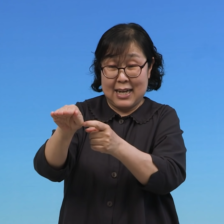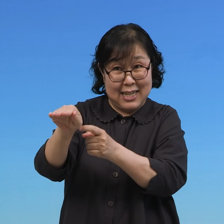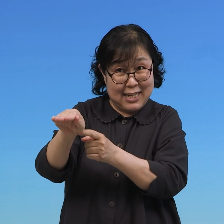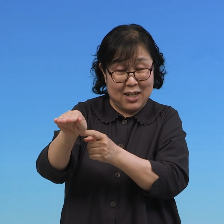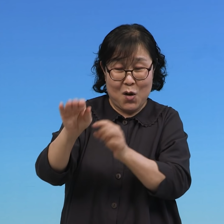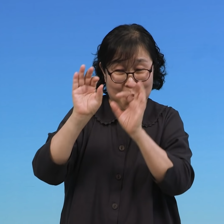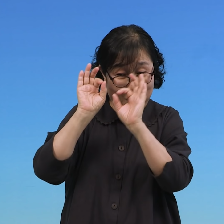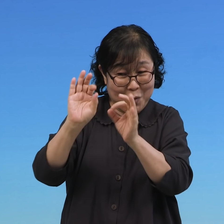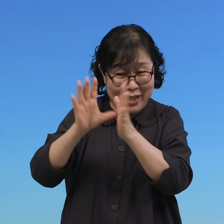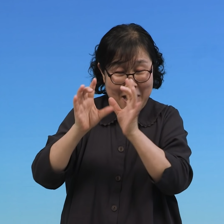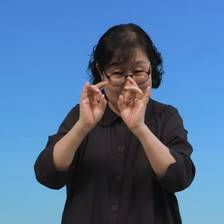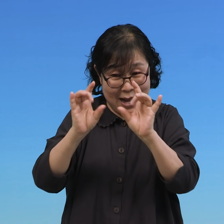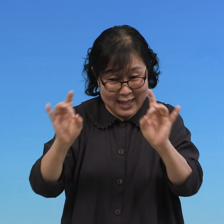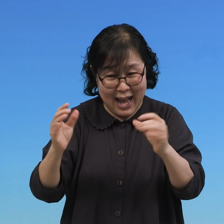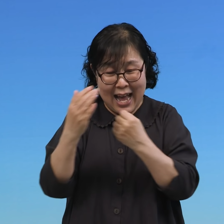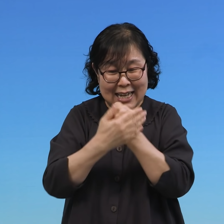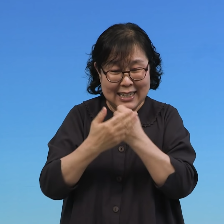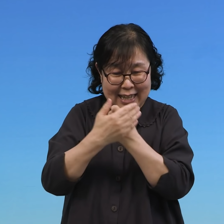은혜가